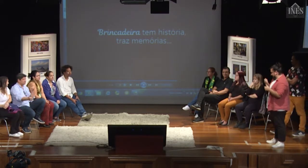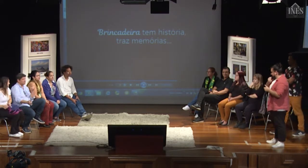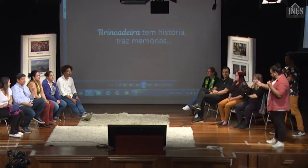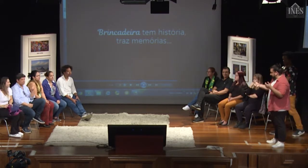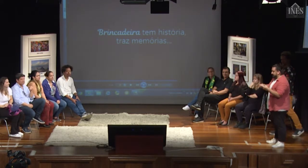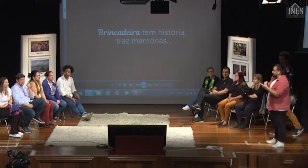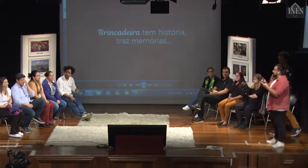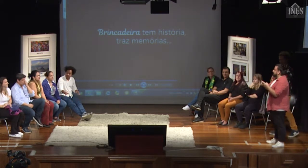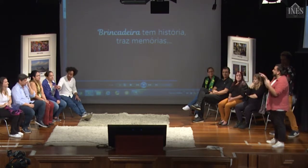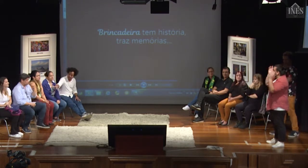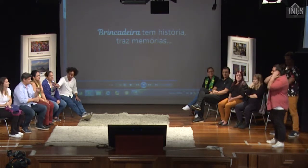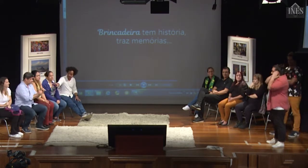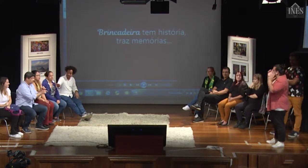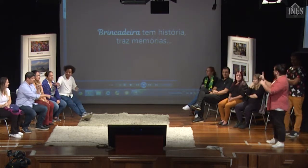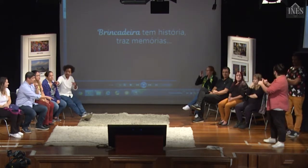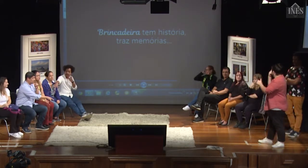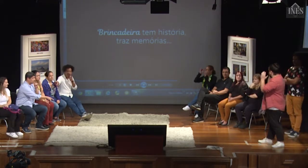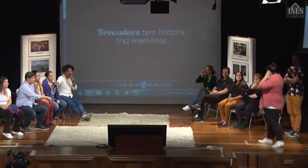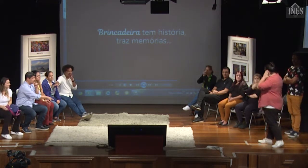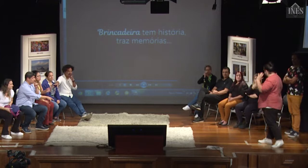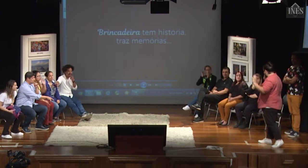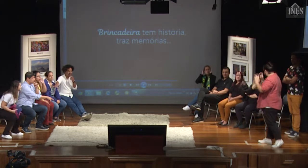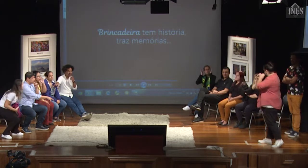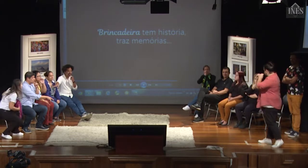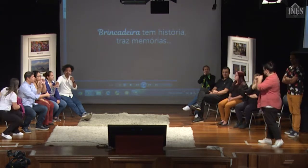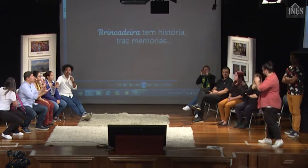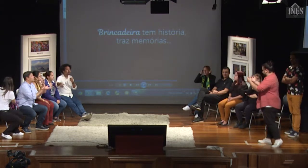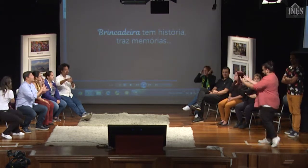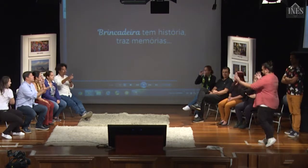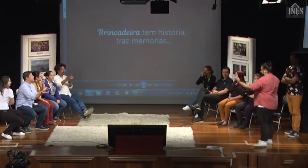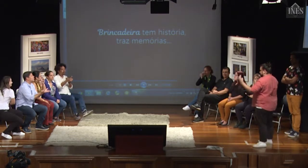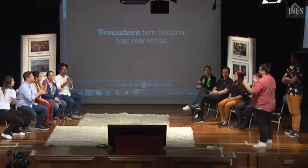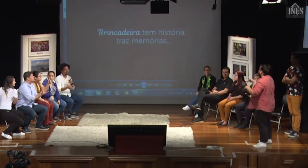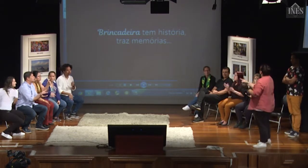Tem a brincadeira do telefone sem fio. E tem a brincadeira do elefantinho, né?